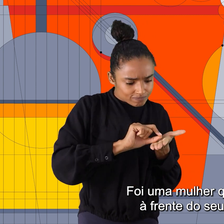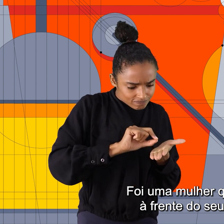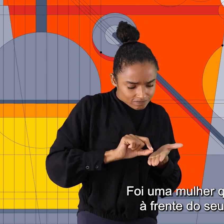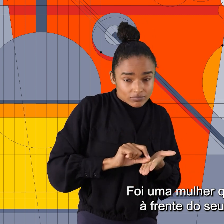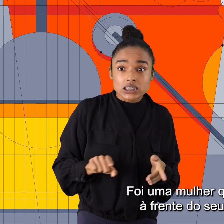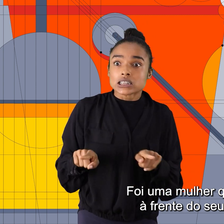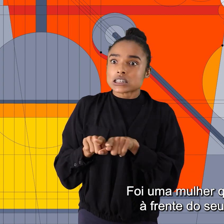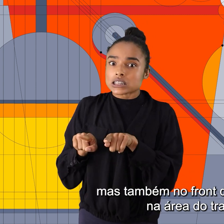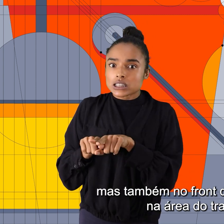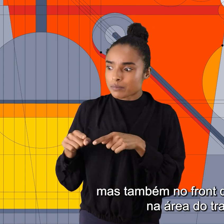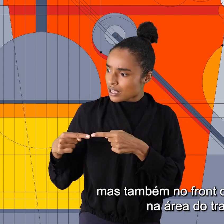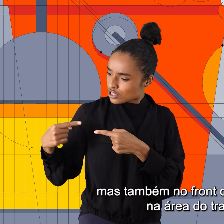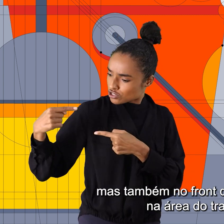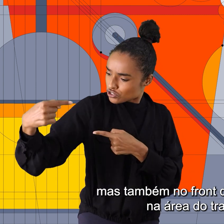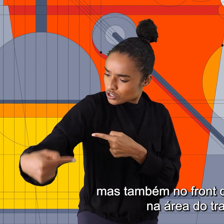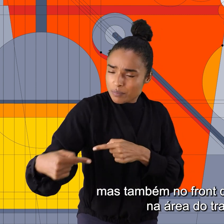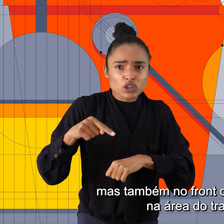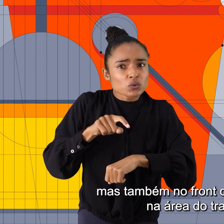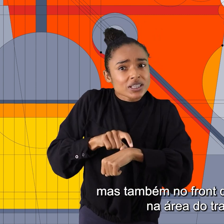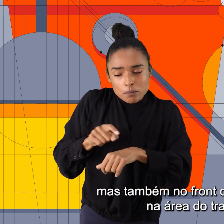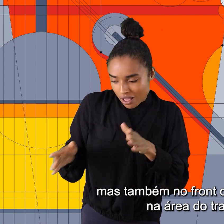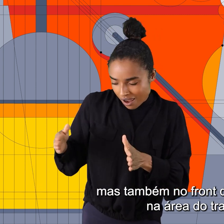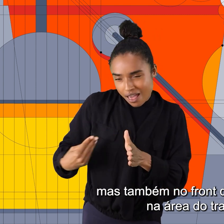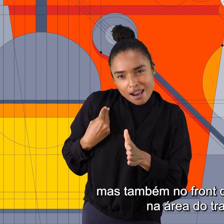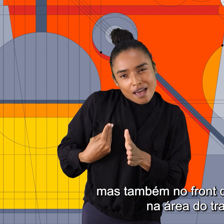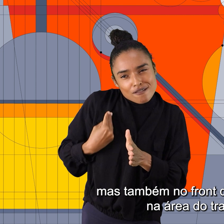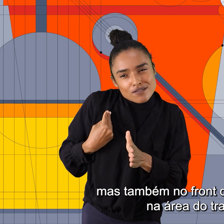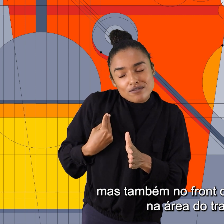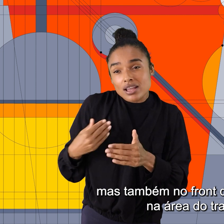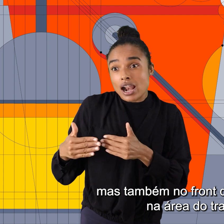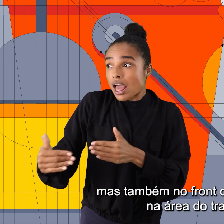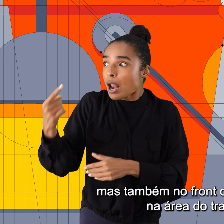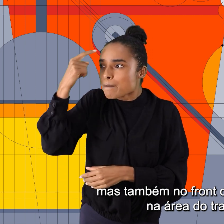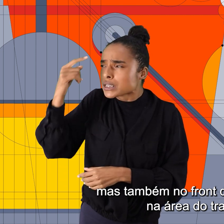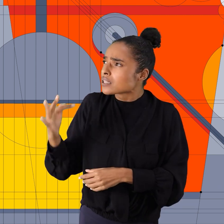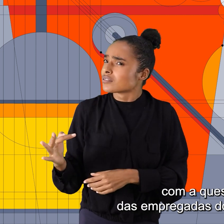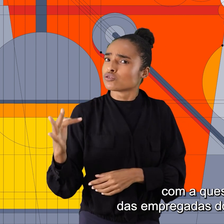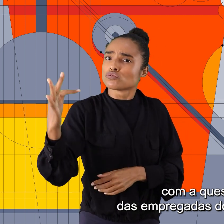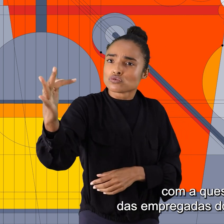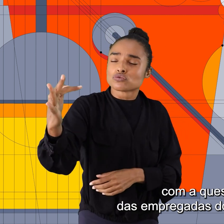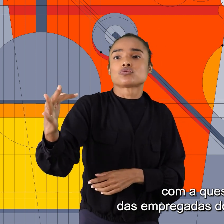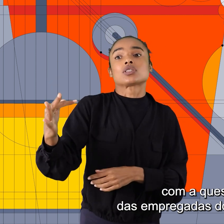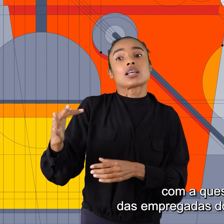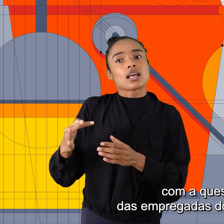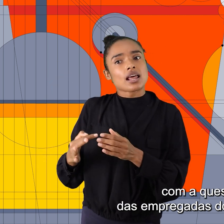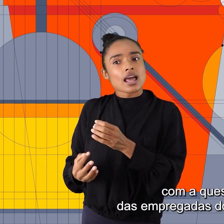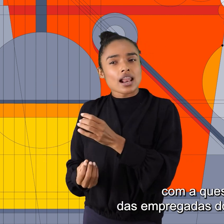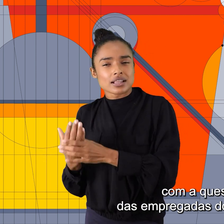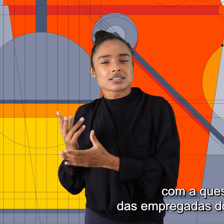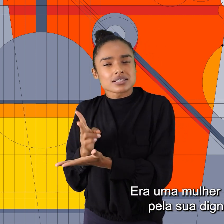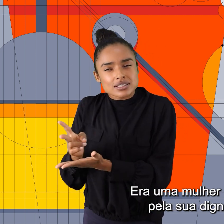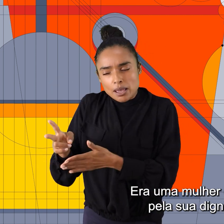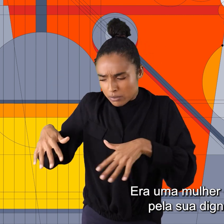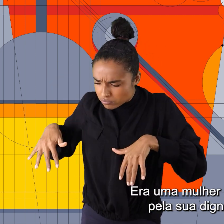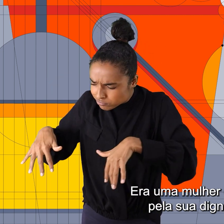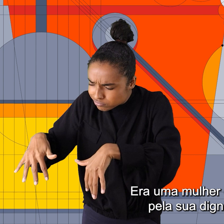do seu tempo, mas também no fronte de várias áreas, na área do trabalho, com a questão das empregadas